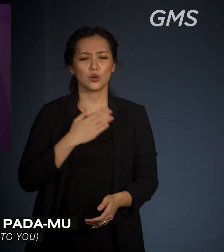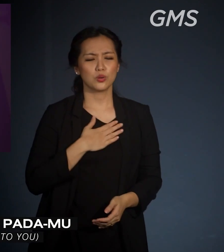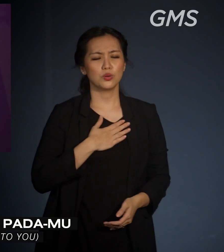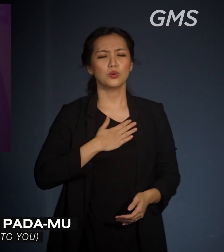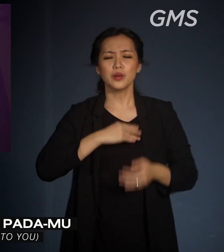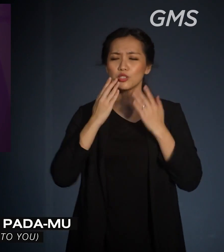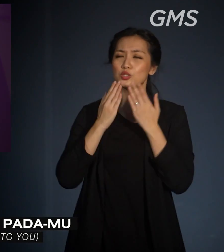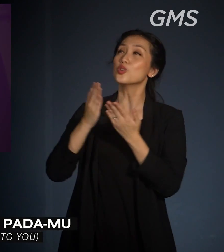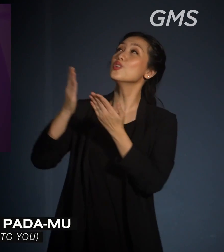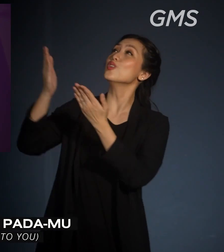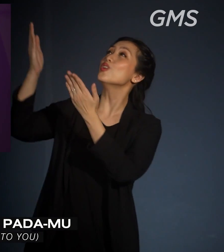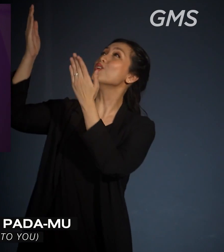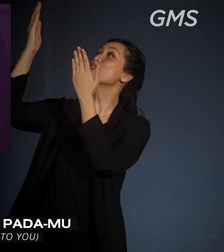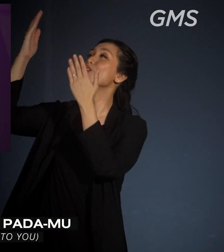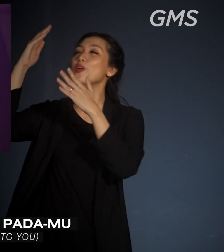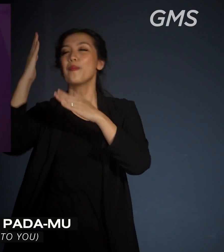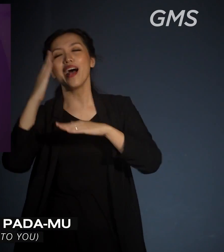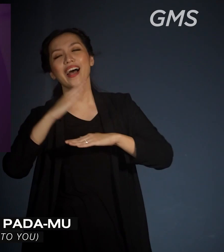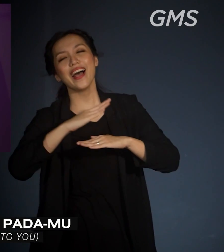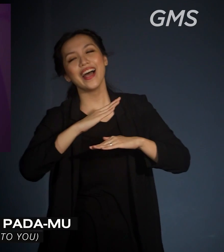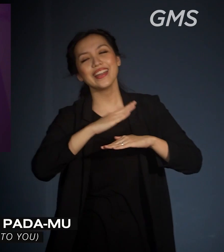Yesus. Ku bersyukur